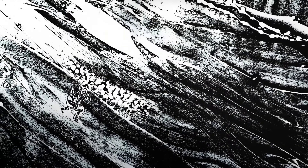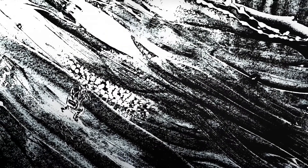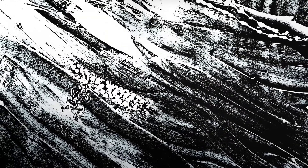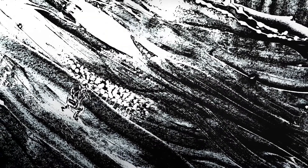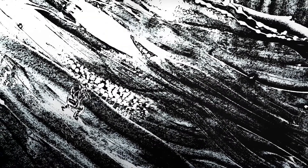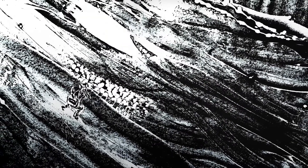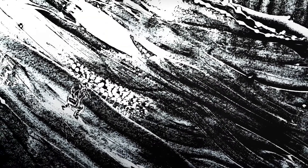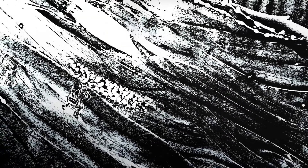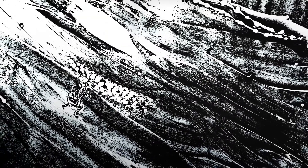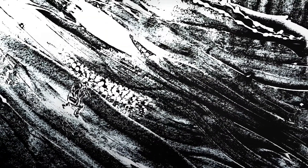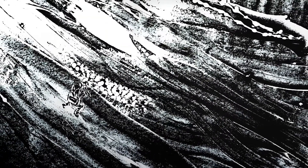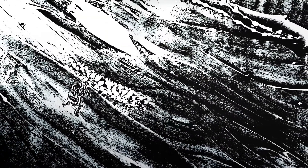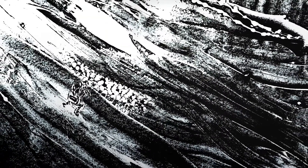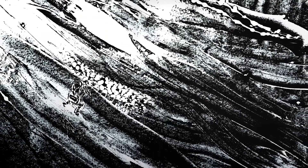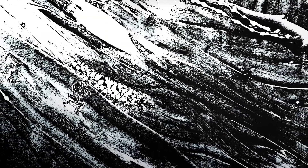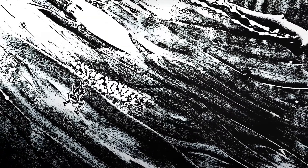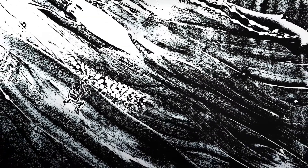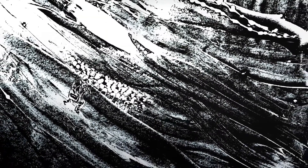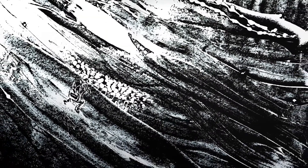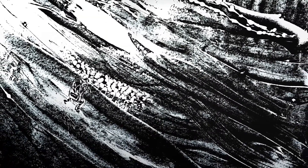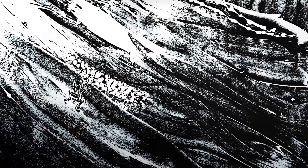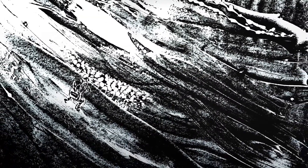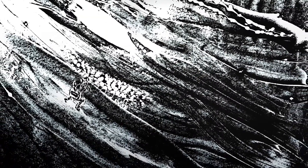erma paisagem o cerca.